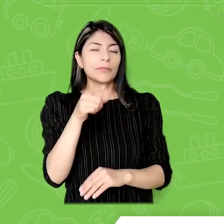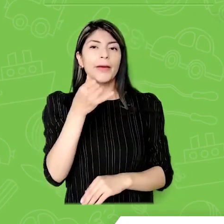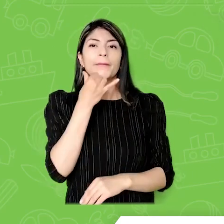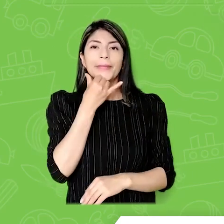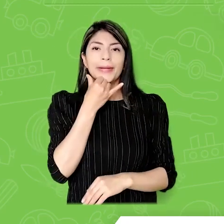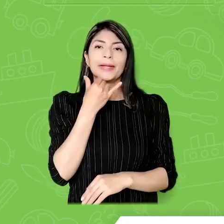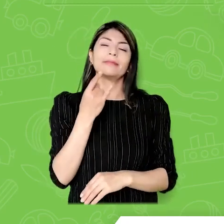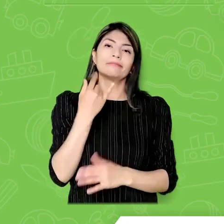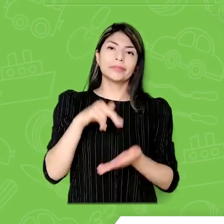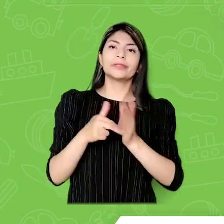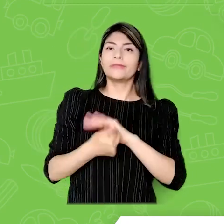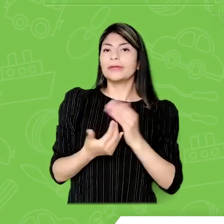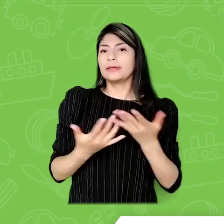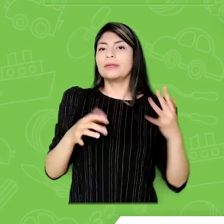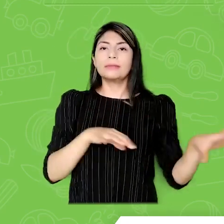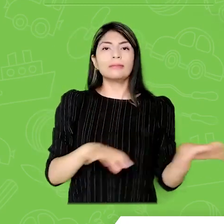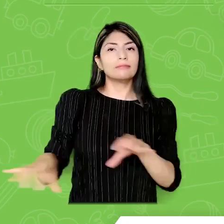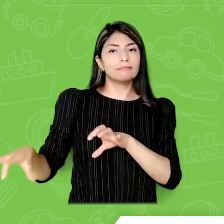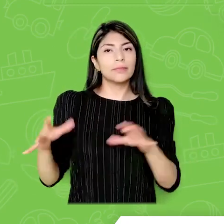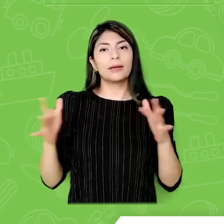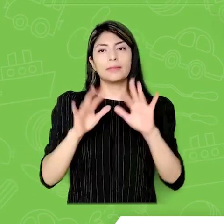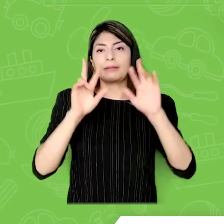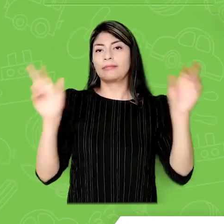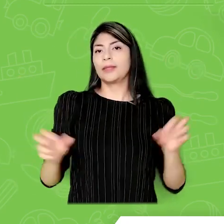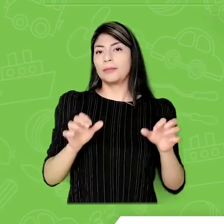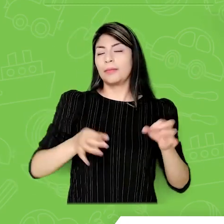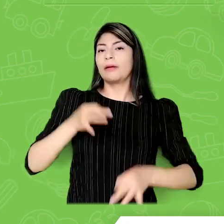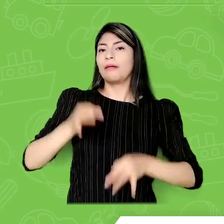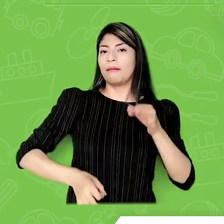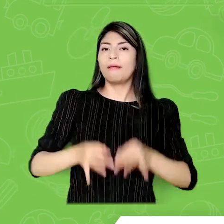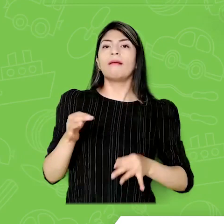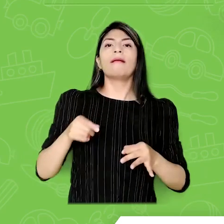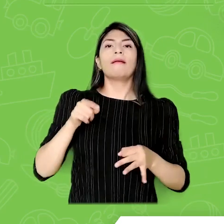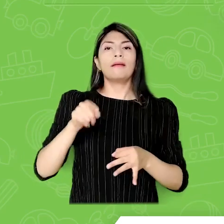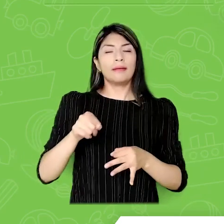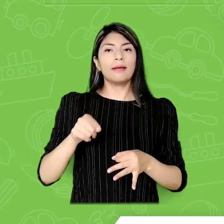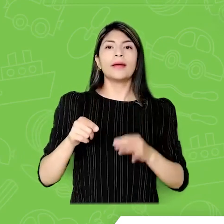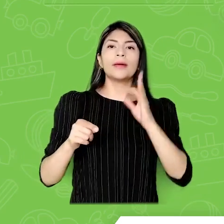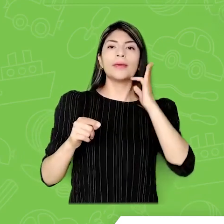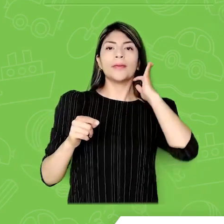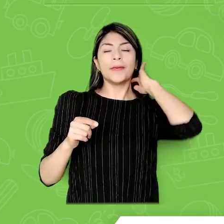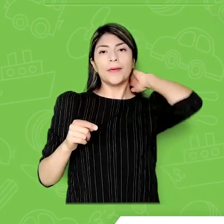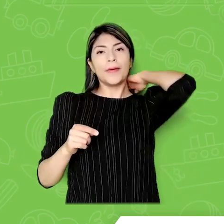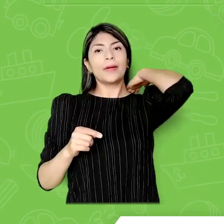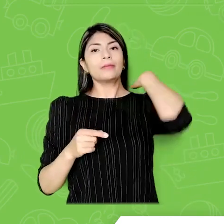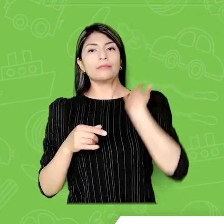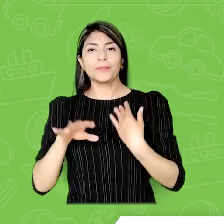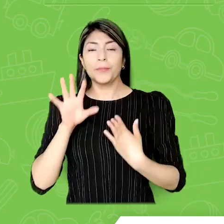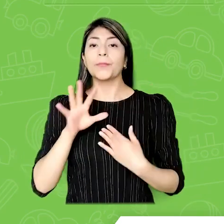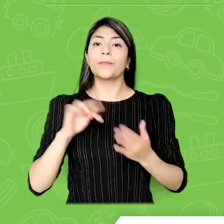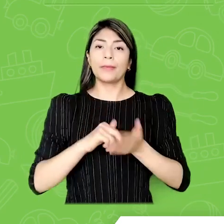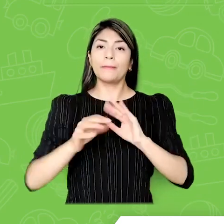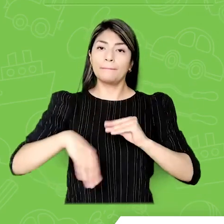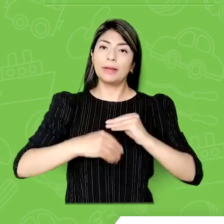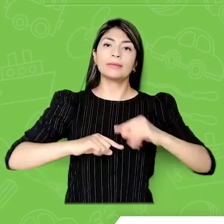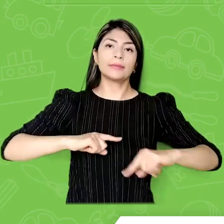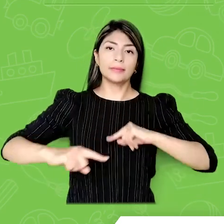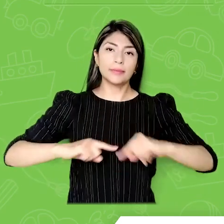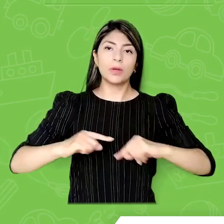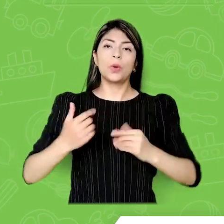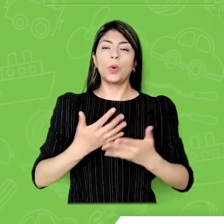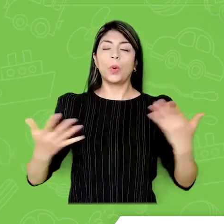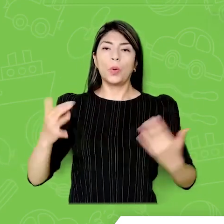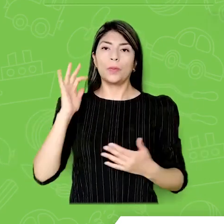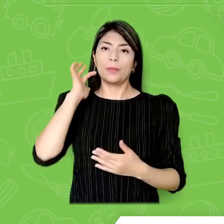disciplinarias, penales o administrativas a que haya lugar. Parágrafo 1. El trámite y cumplimiento